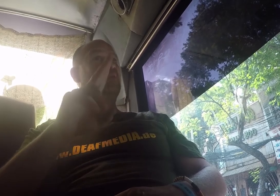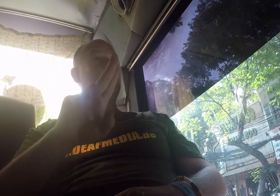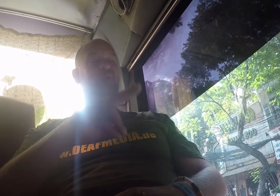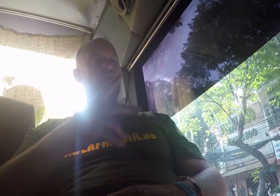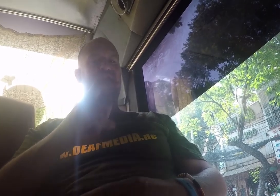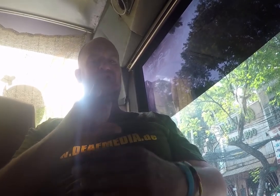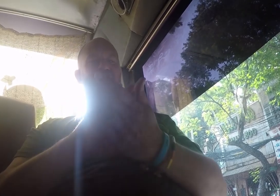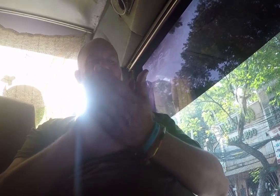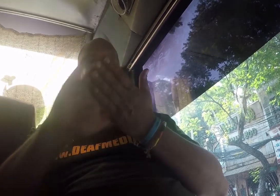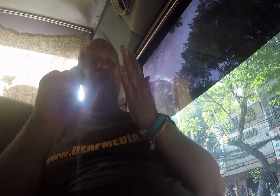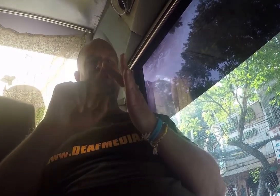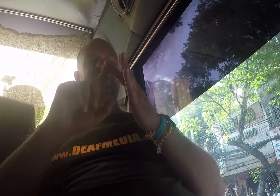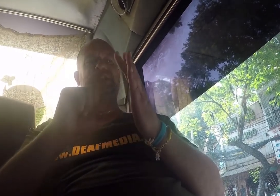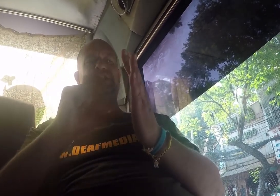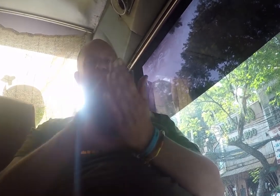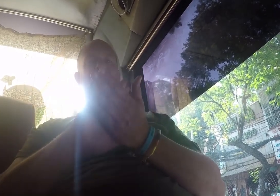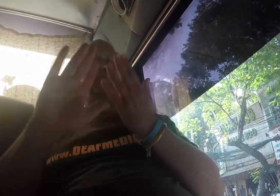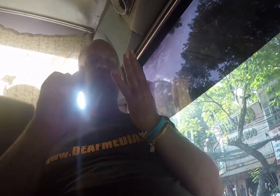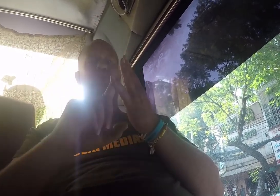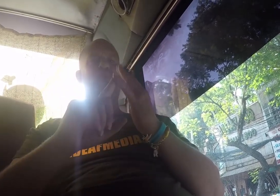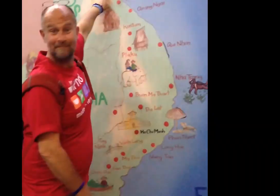Irgendwie Sushi oder so ähnlich.